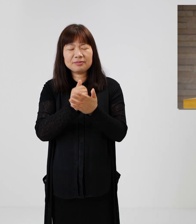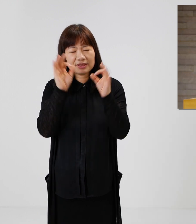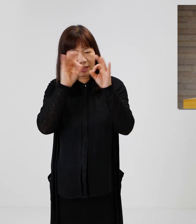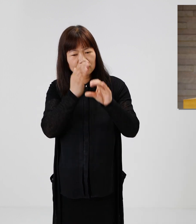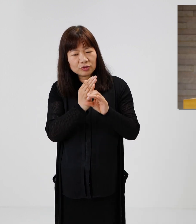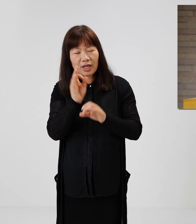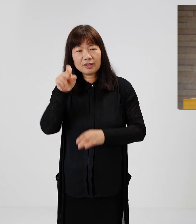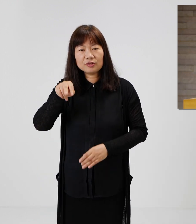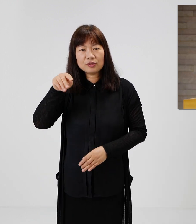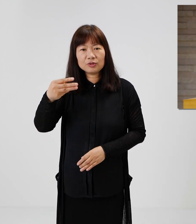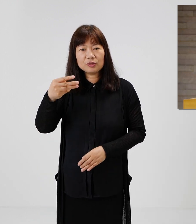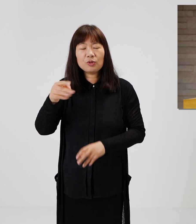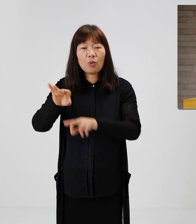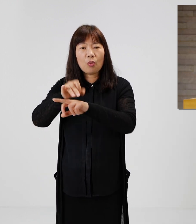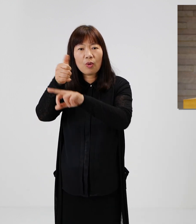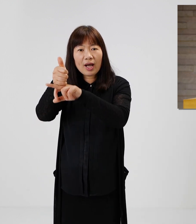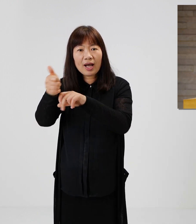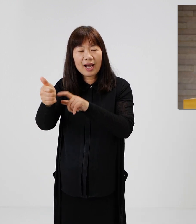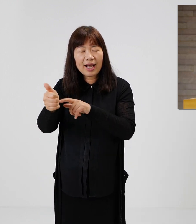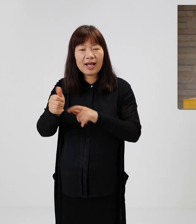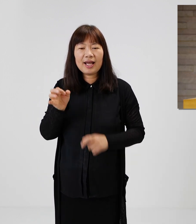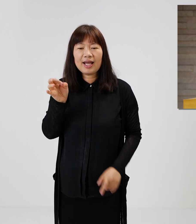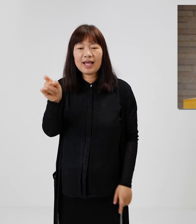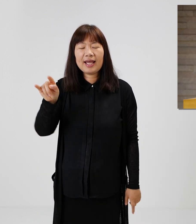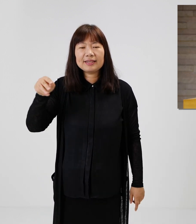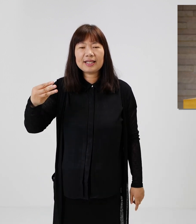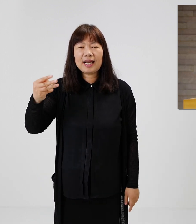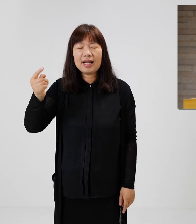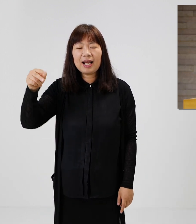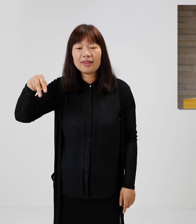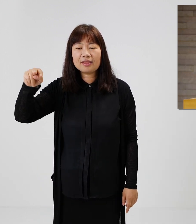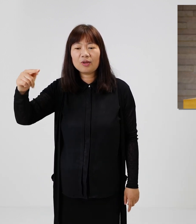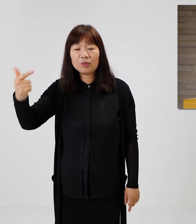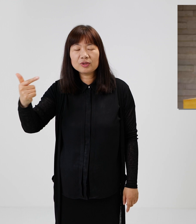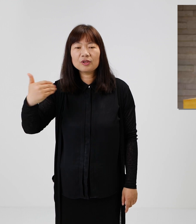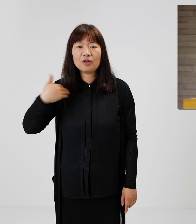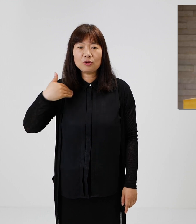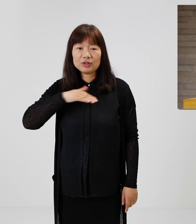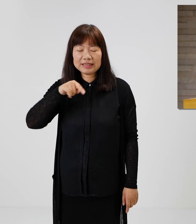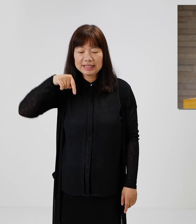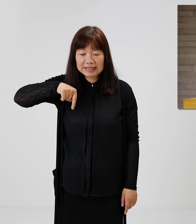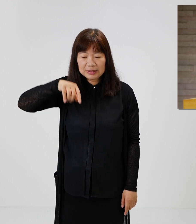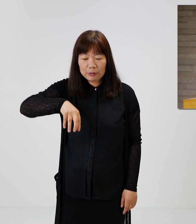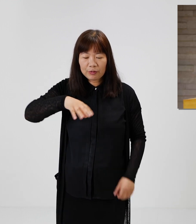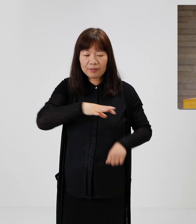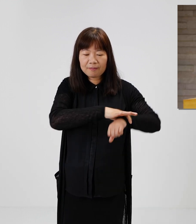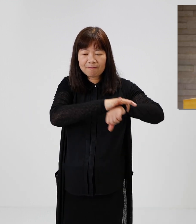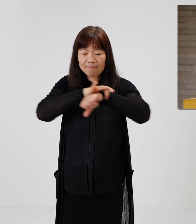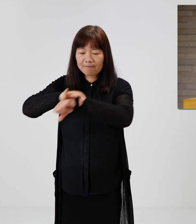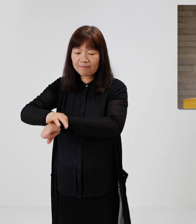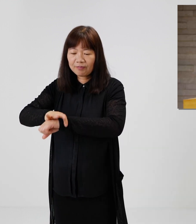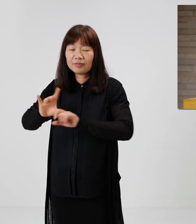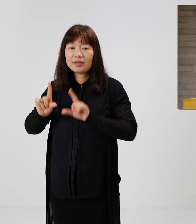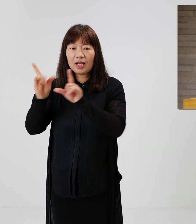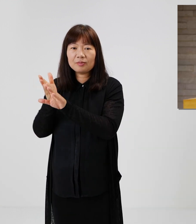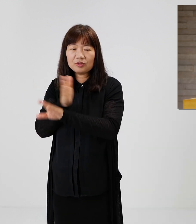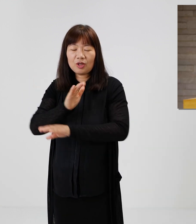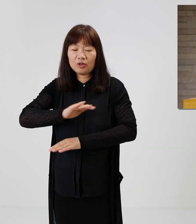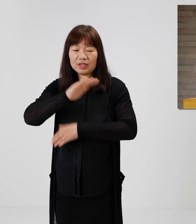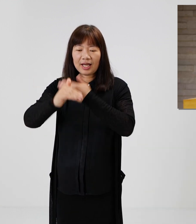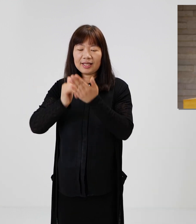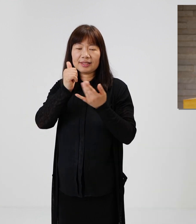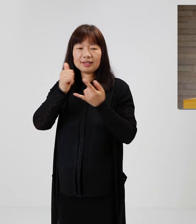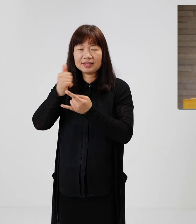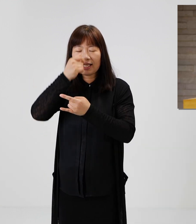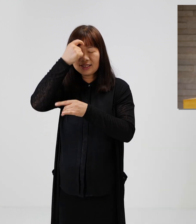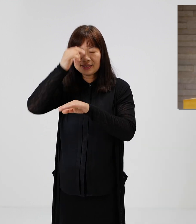왕 에살핫돈이 우리를 이리로 오게 한 날부터 우리가 하나님께